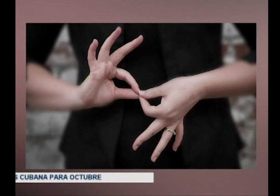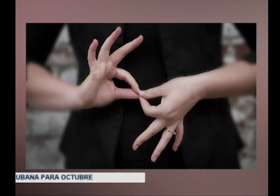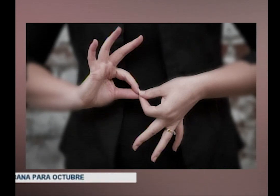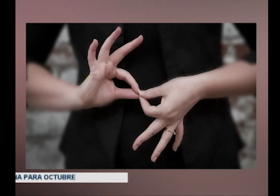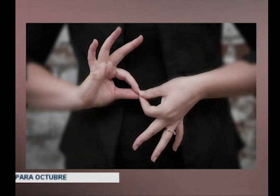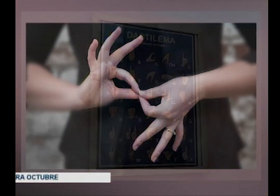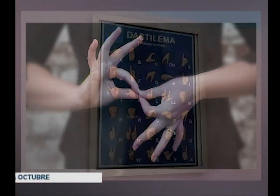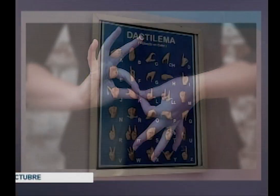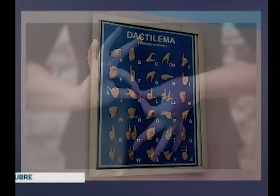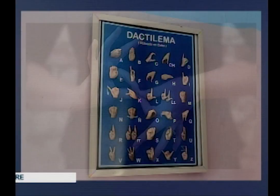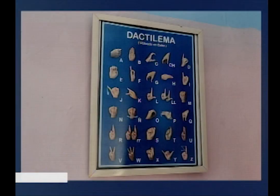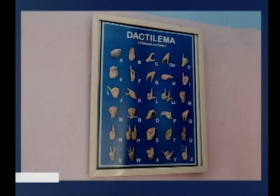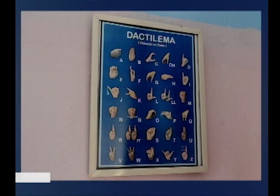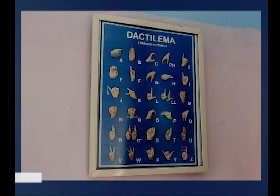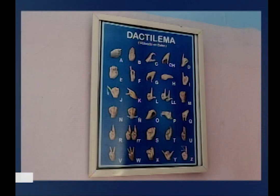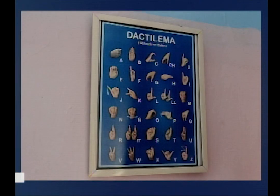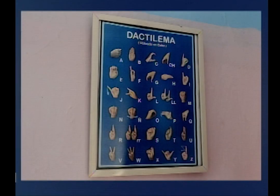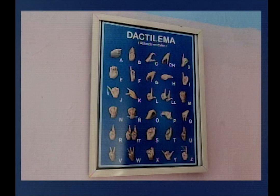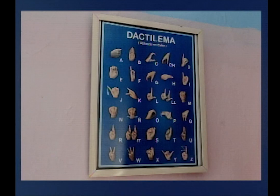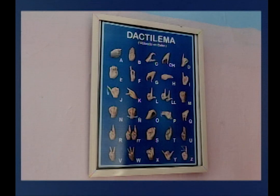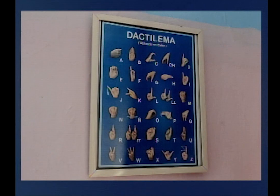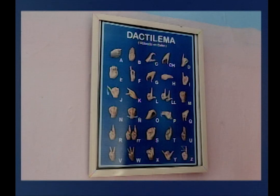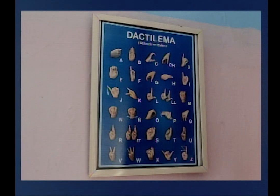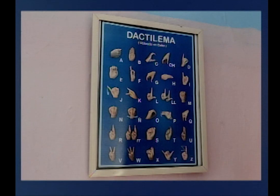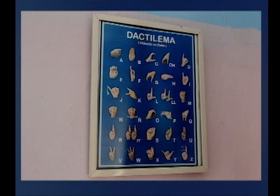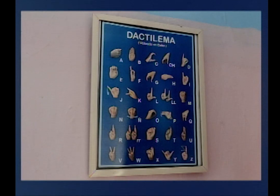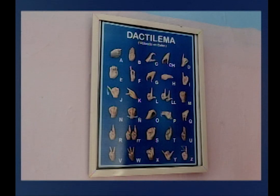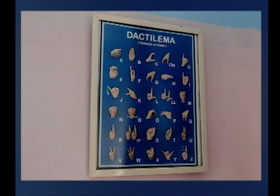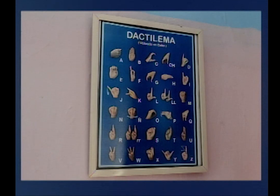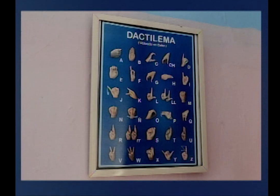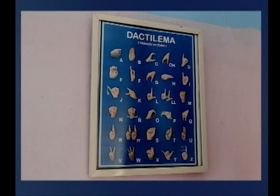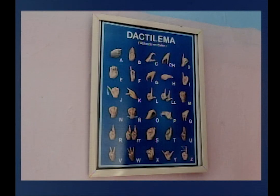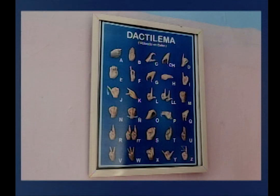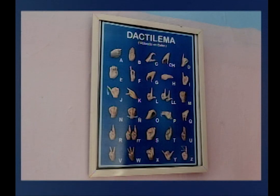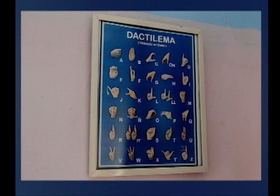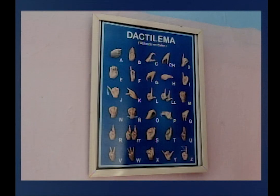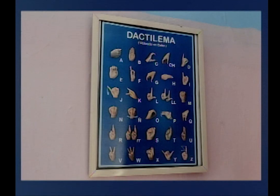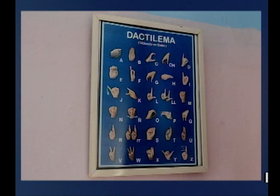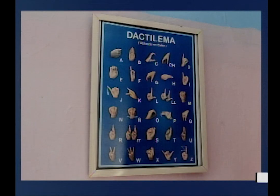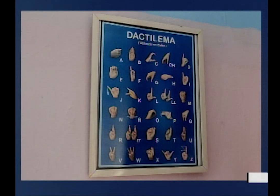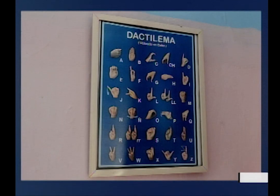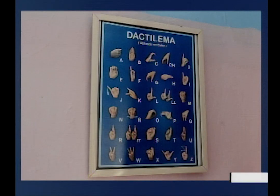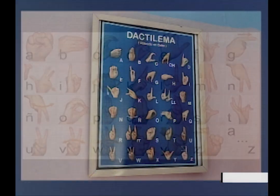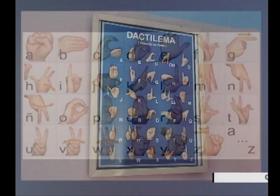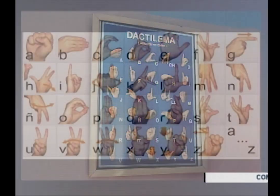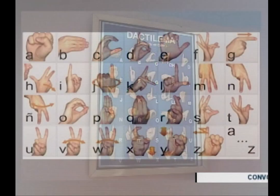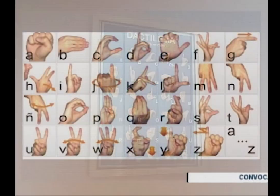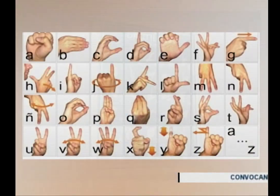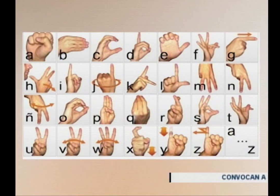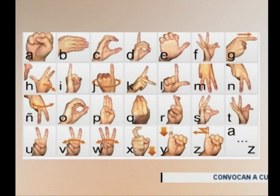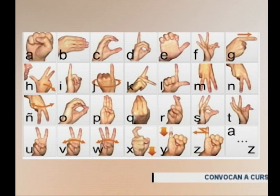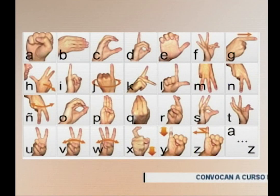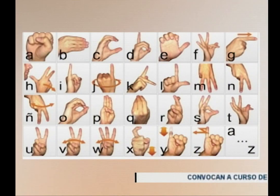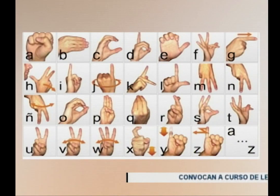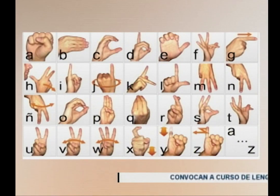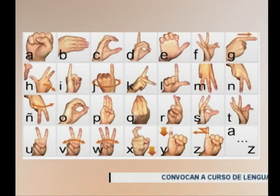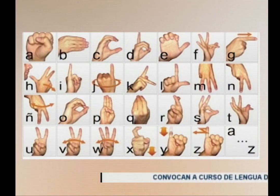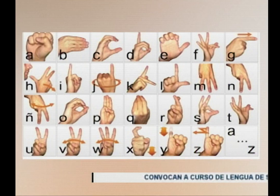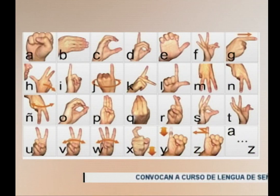iniciarán el próximo 3 de octubre y tendrán una duración de cinco meses con dos frecuencias semanales, martes y jueves, a partir de la 1 y 30